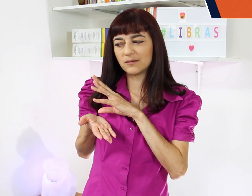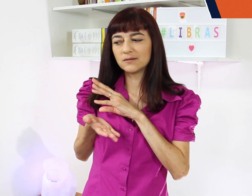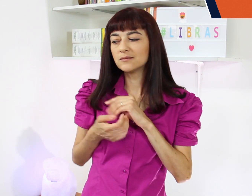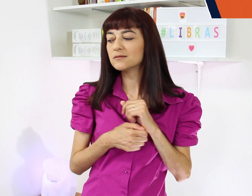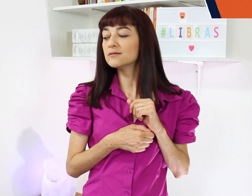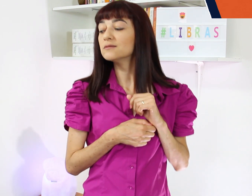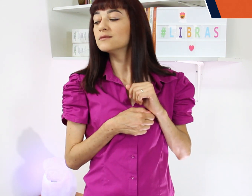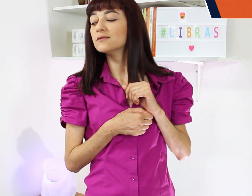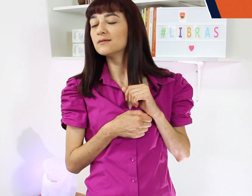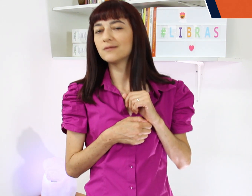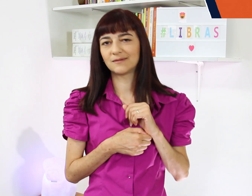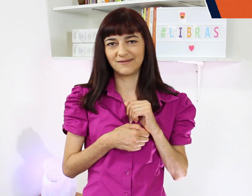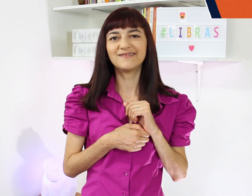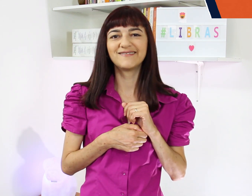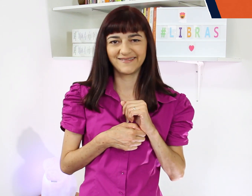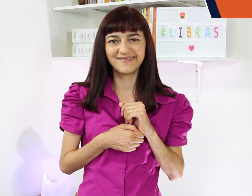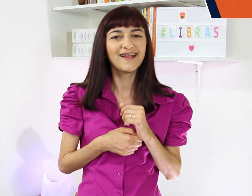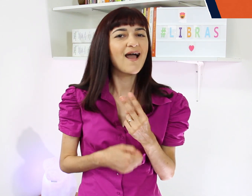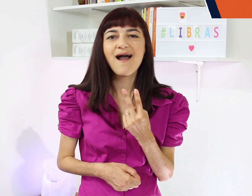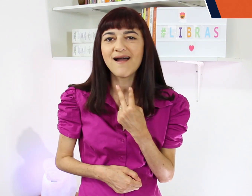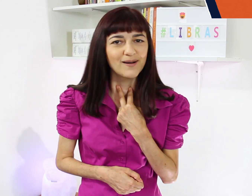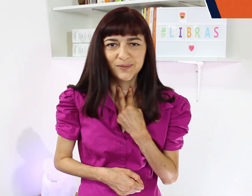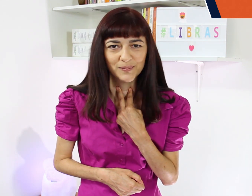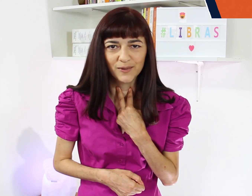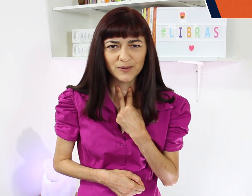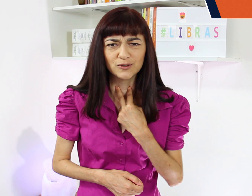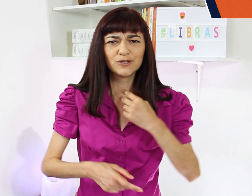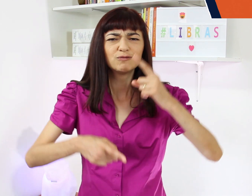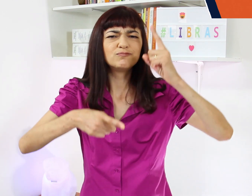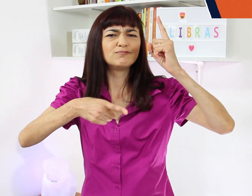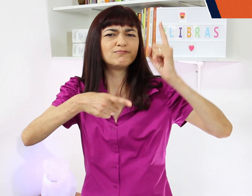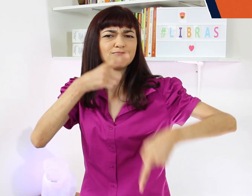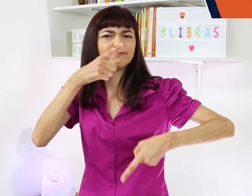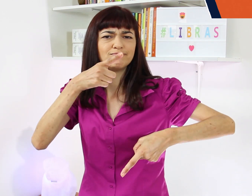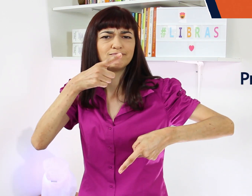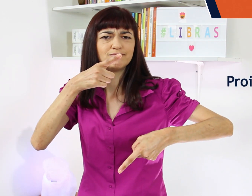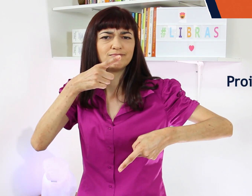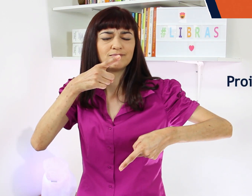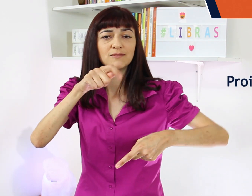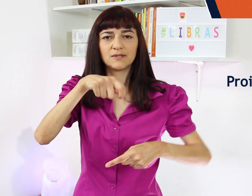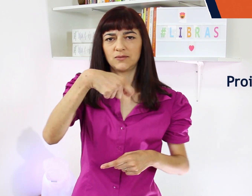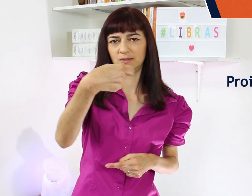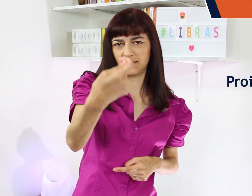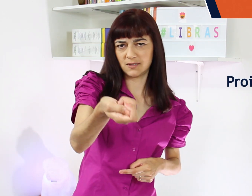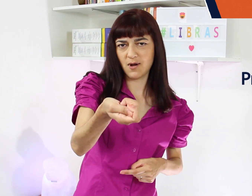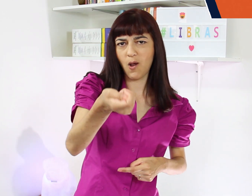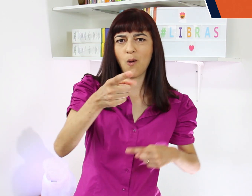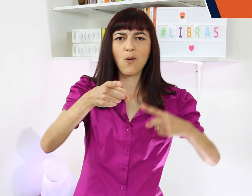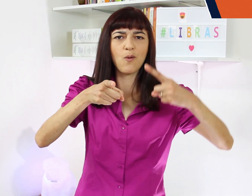né? Às vezes o gabarito. Então ali não pode, é proibido, né? Esse é o sinal de proibido.